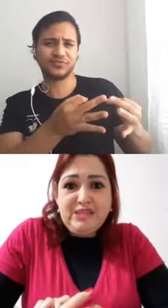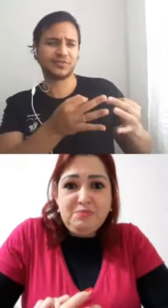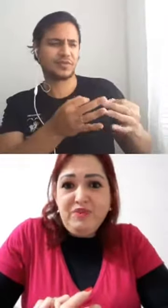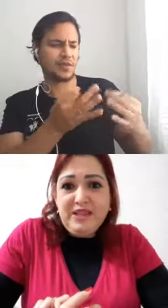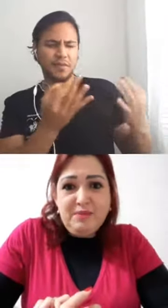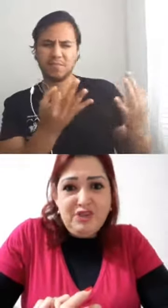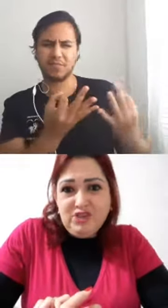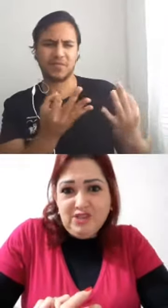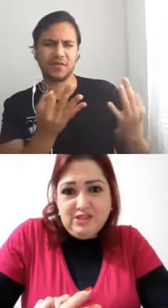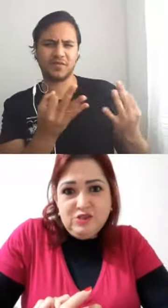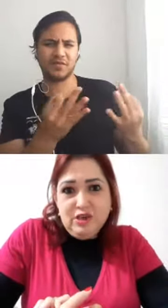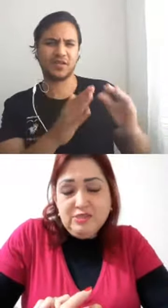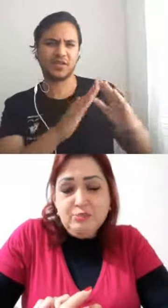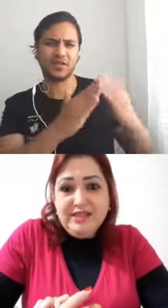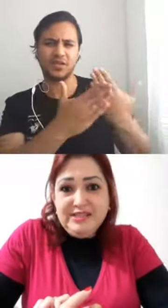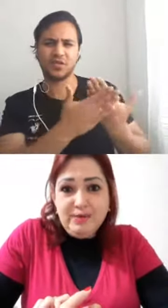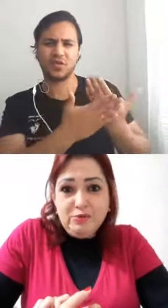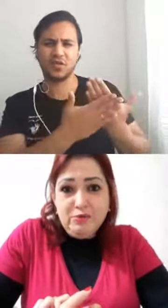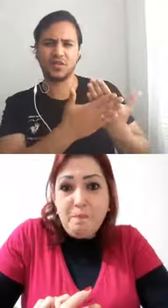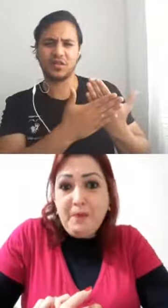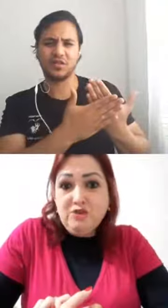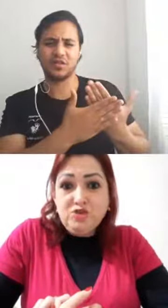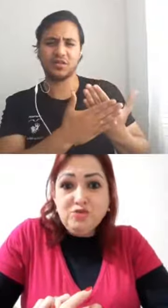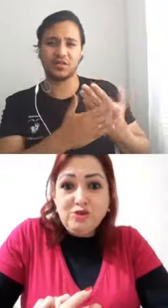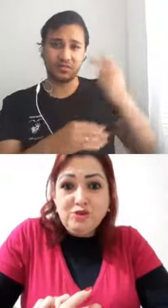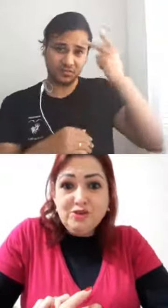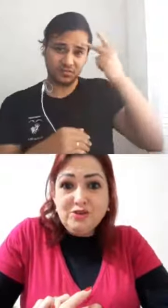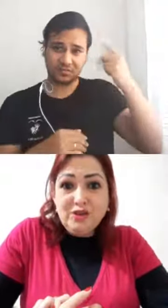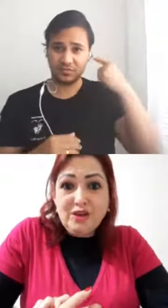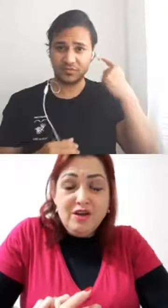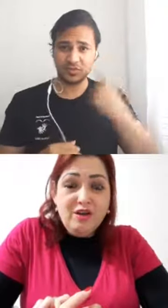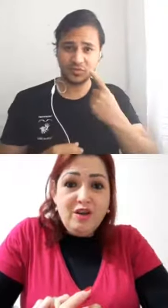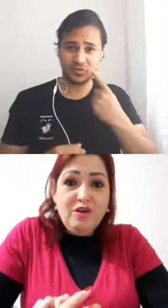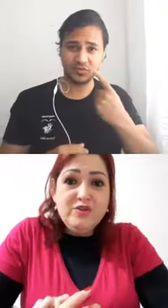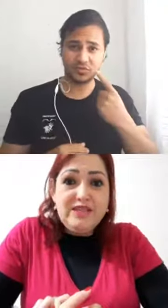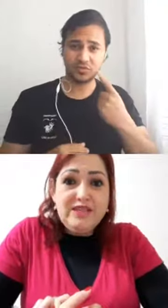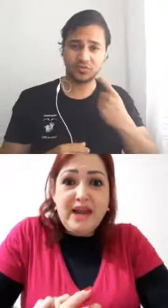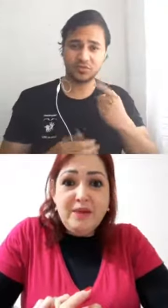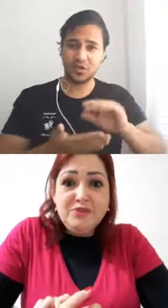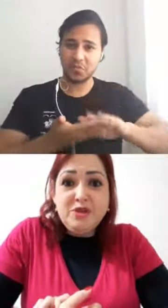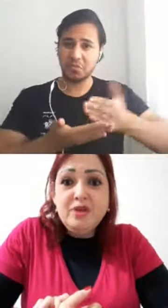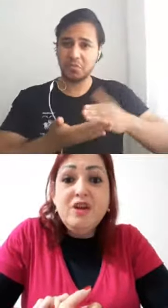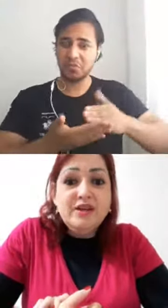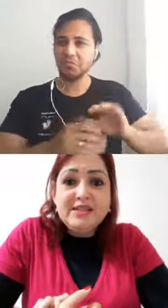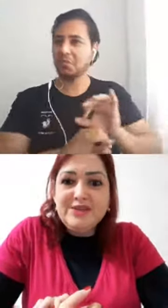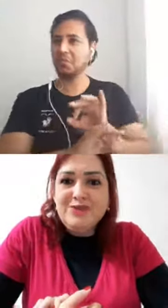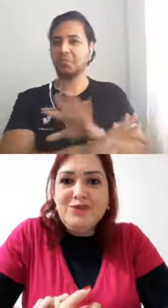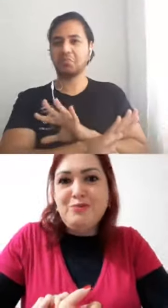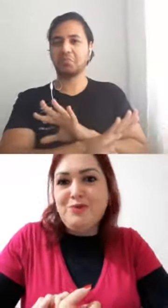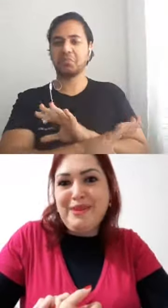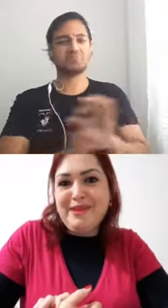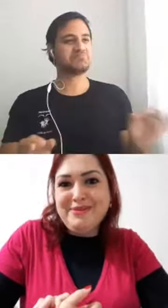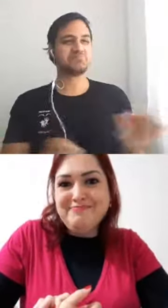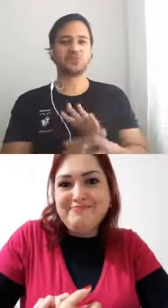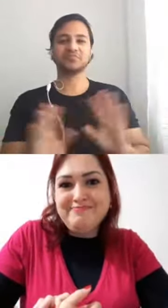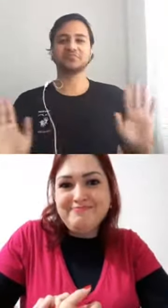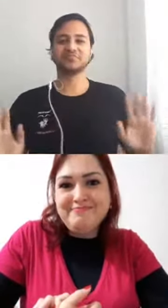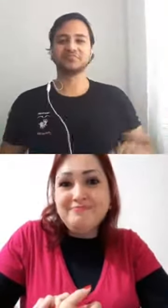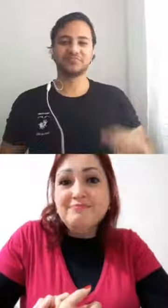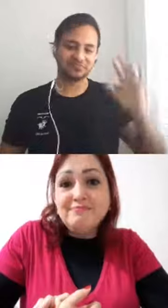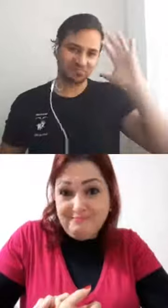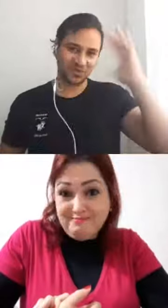acontece perfeitamente nas escolas. Por exemplo, para os surdos, colocou-se intérprete. Nossa, resolveu o problema.